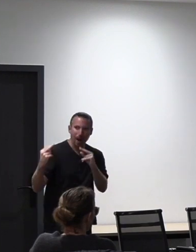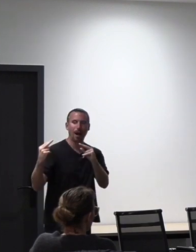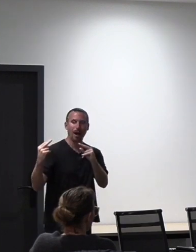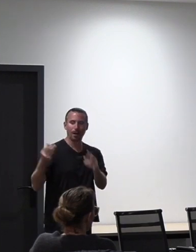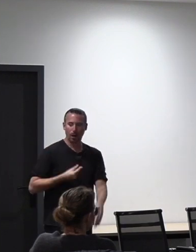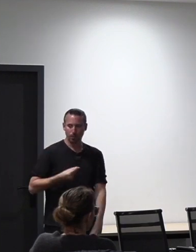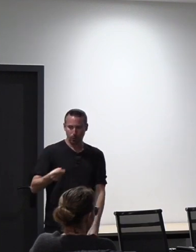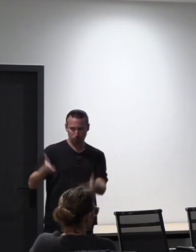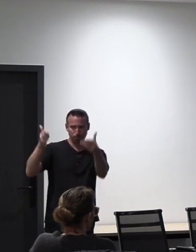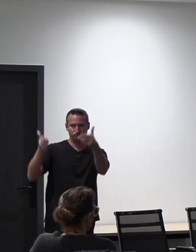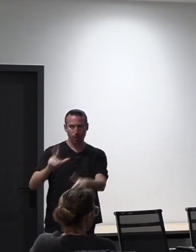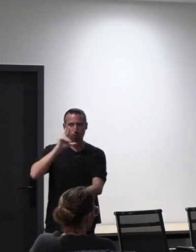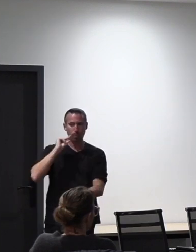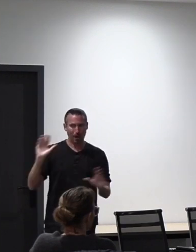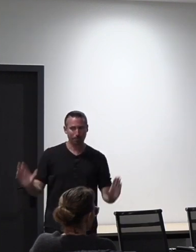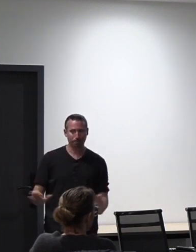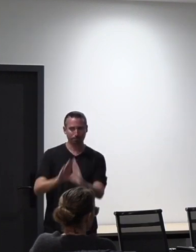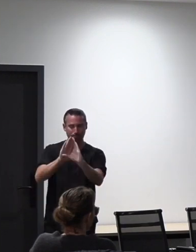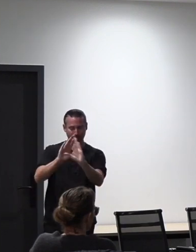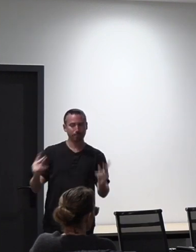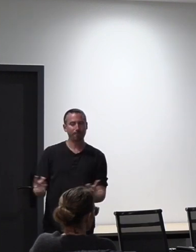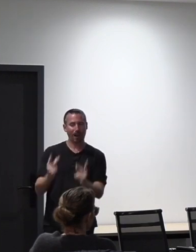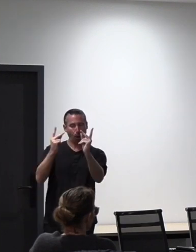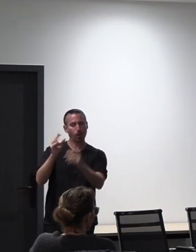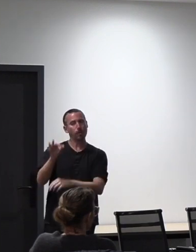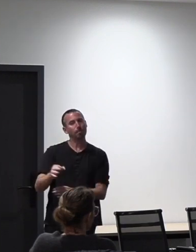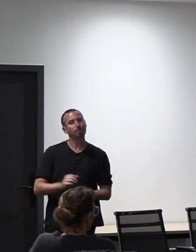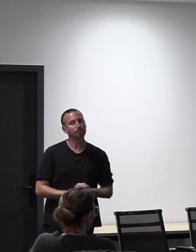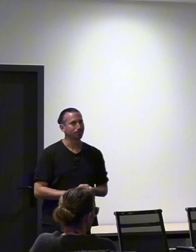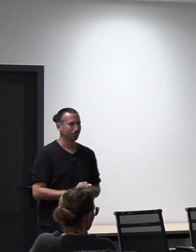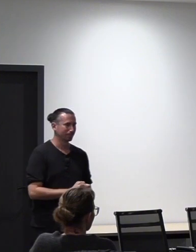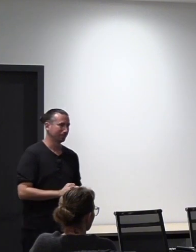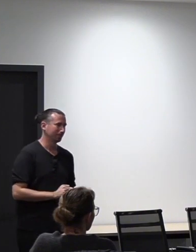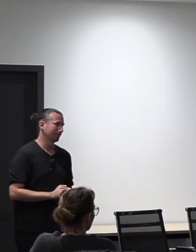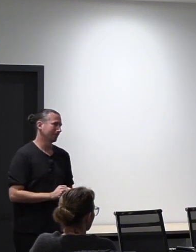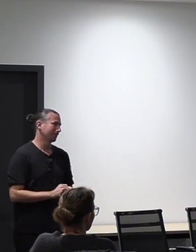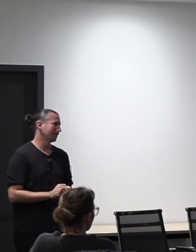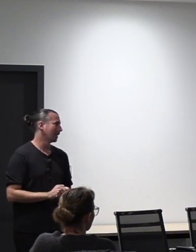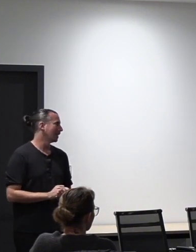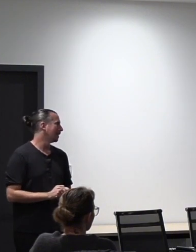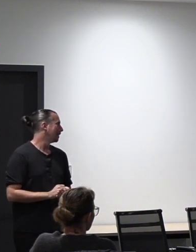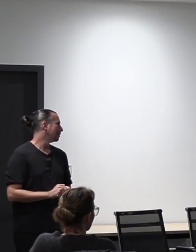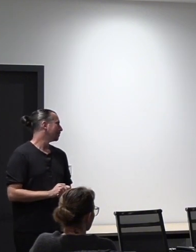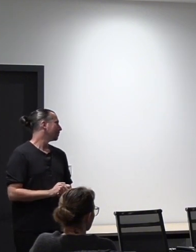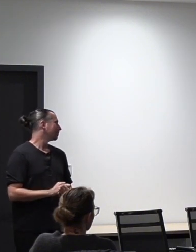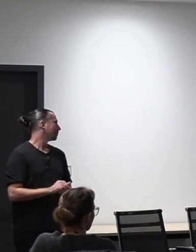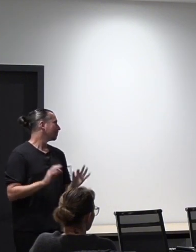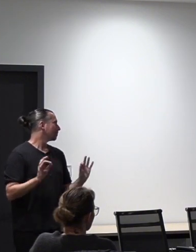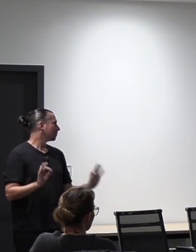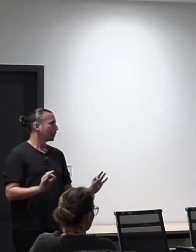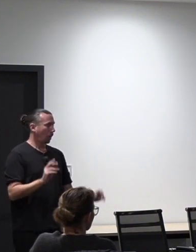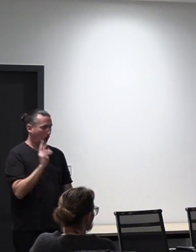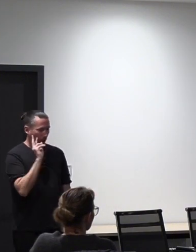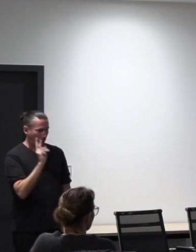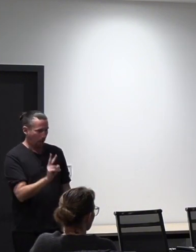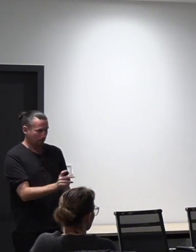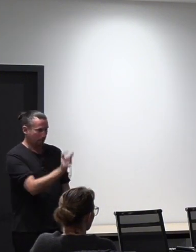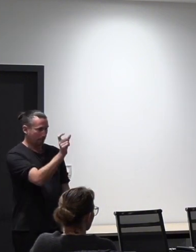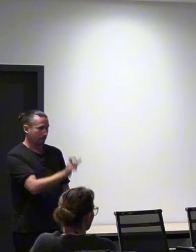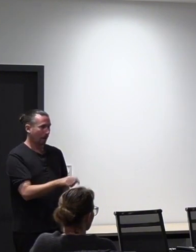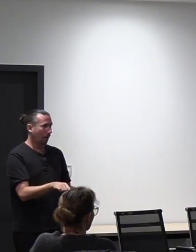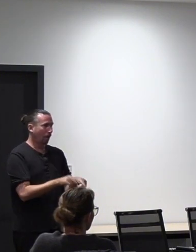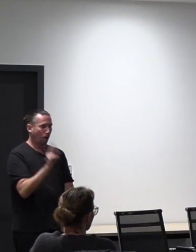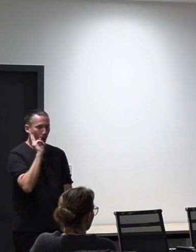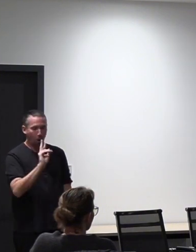ça. Même si la société, évidemment, devrait le faire. Alors, on peut dire que on ne regarde pas une personne comme on regarde